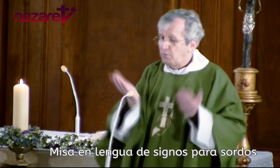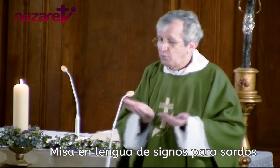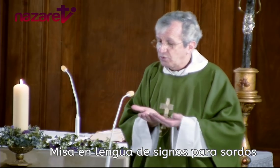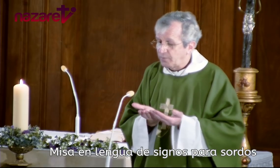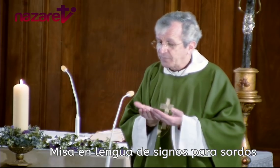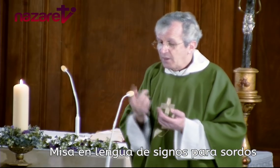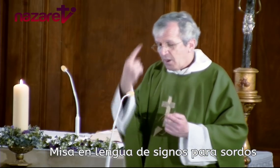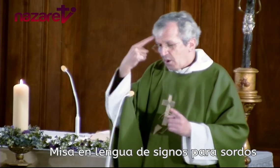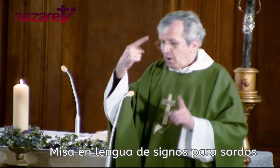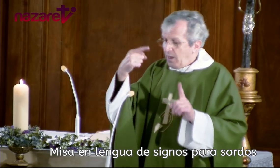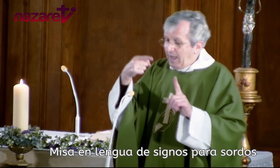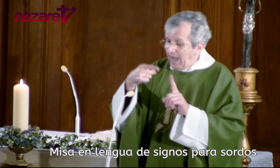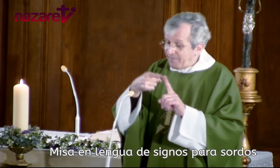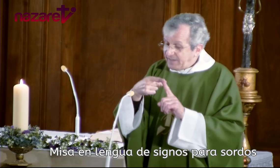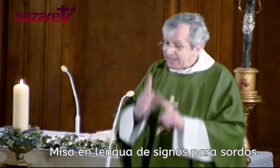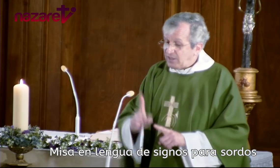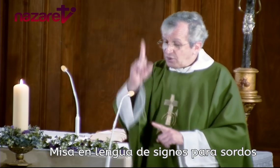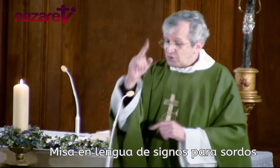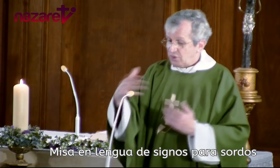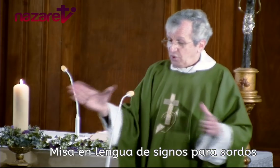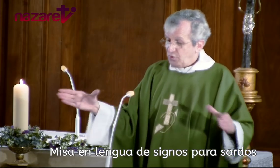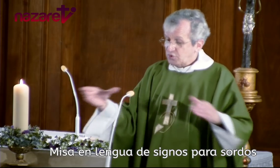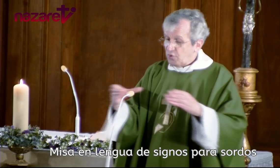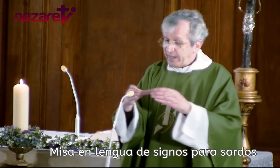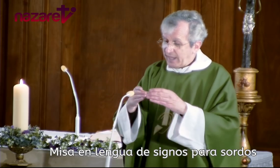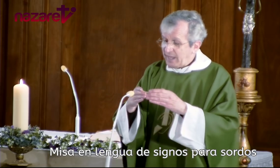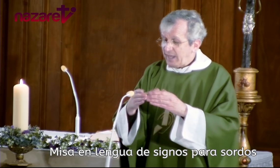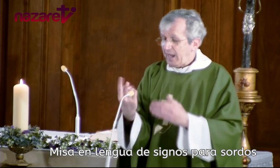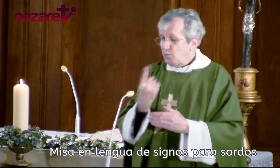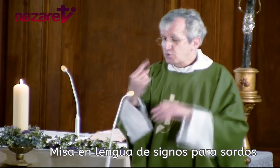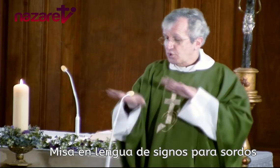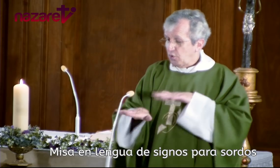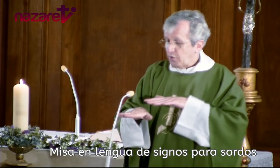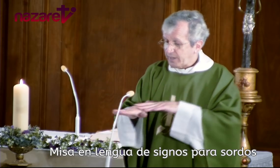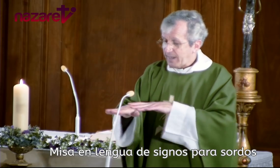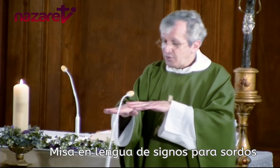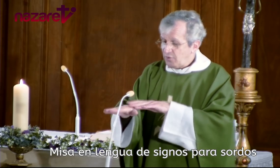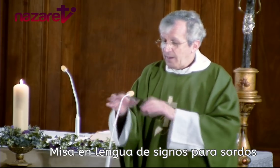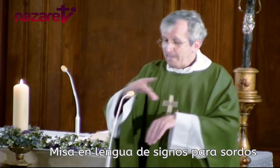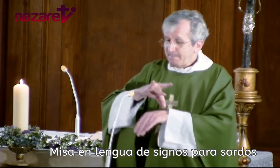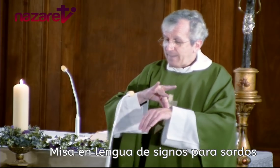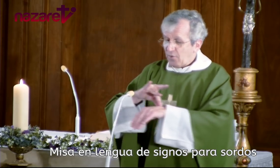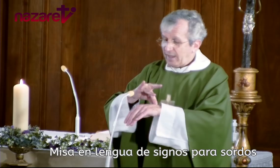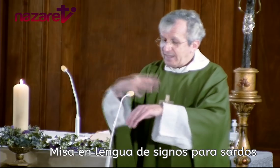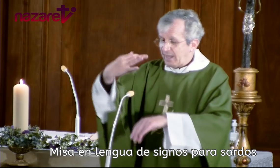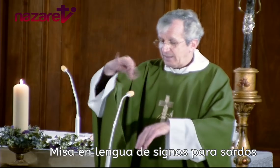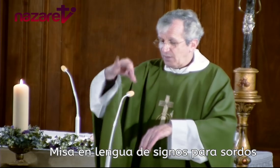mundo, a fin de que Dios nos congregue en un solo rebaño bajo la guía de un